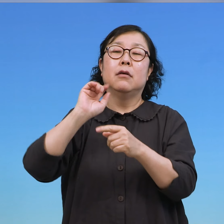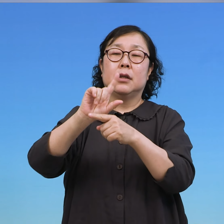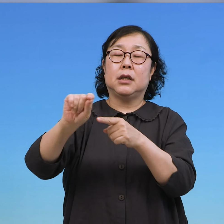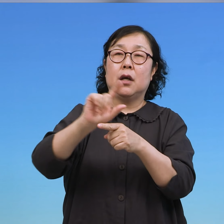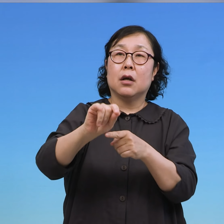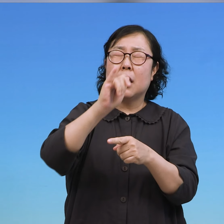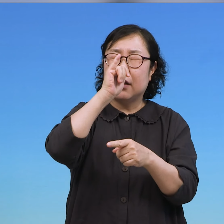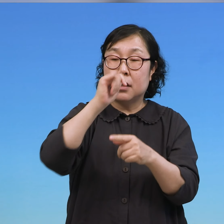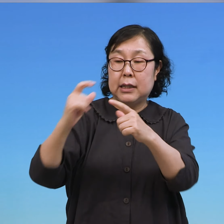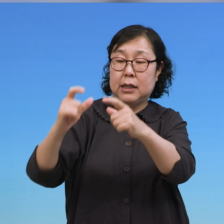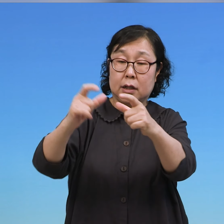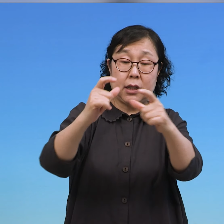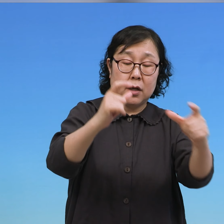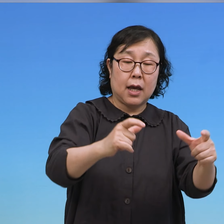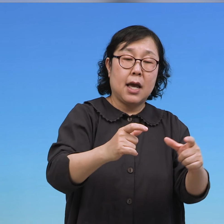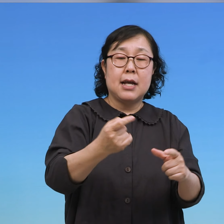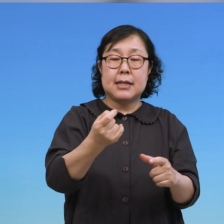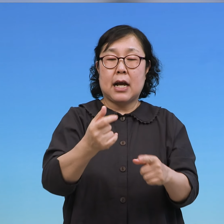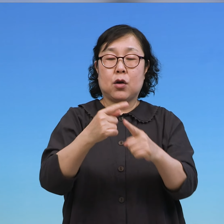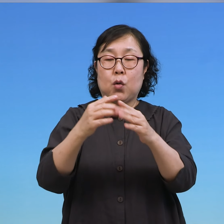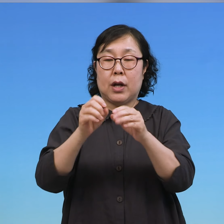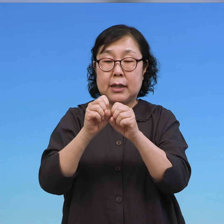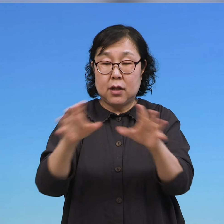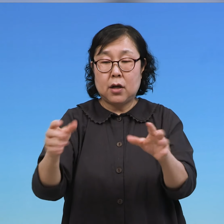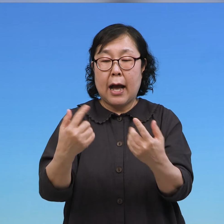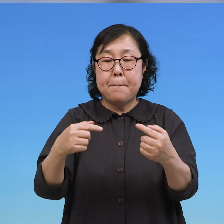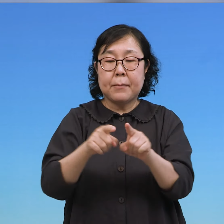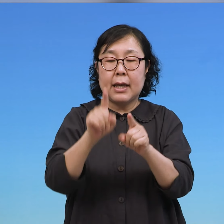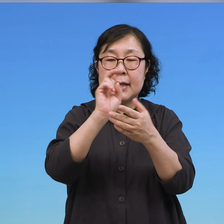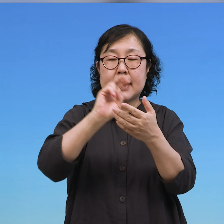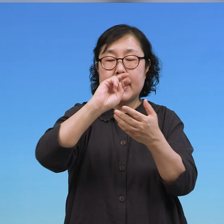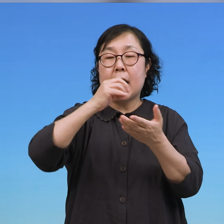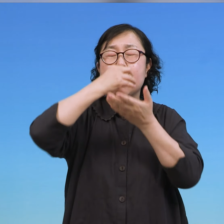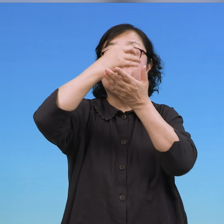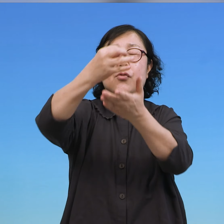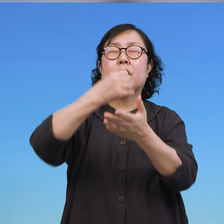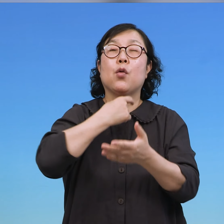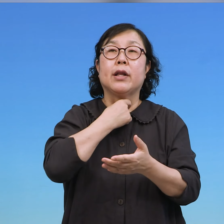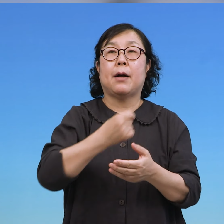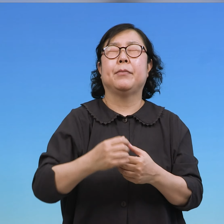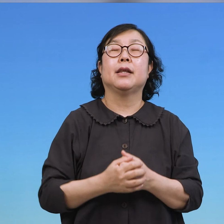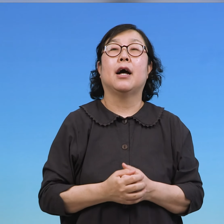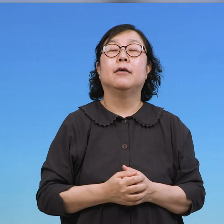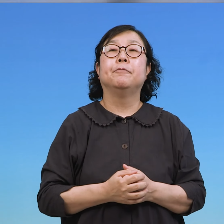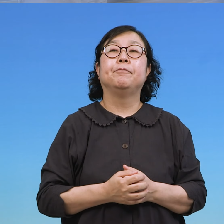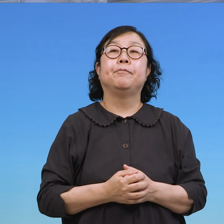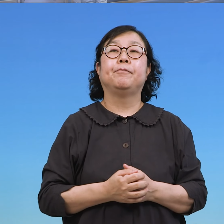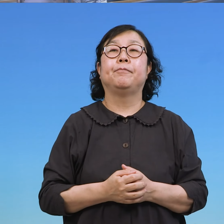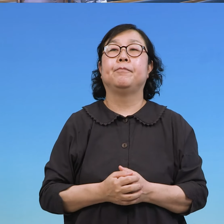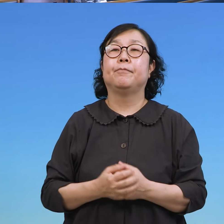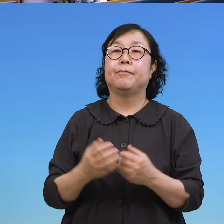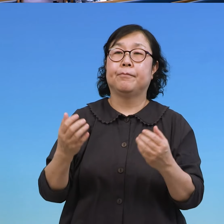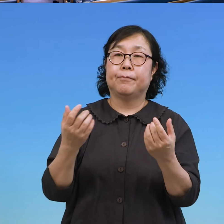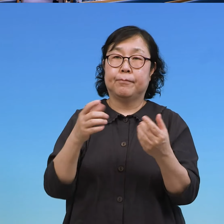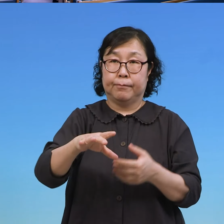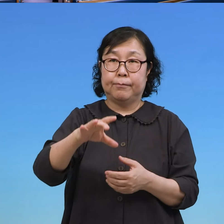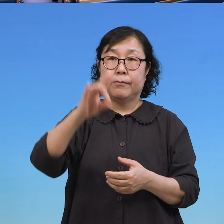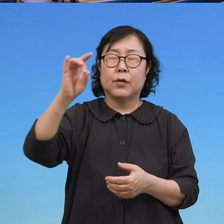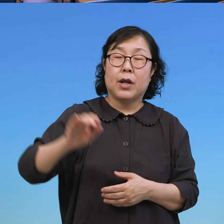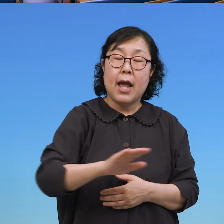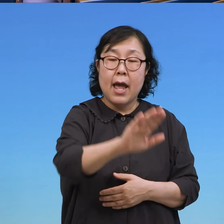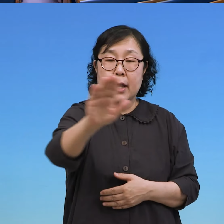흩어져 함께 이 찬양 부르기 원합니다. 가사를 기억하시면서 우리 하나님께 올려드립니다. 우리에겐